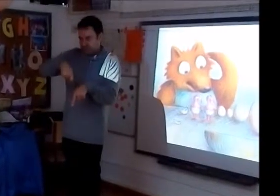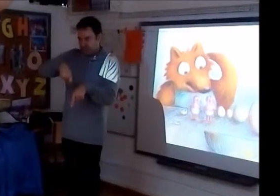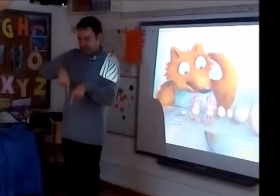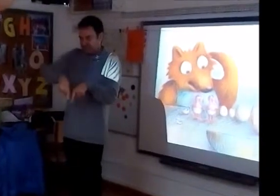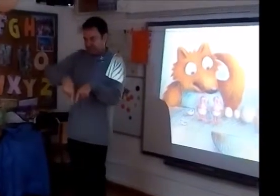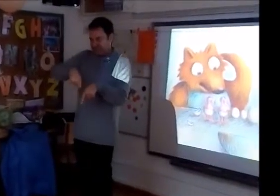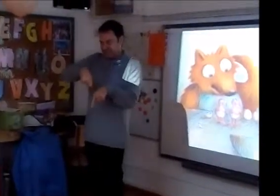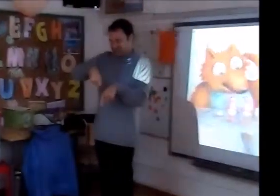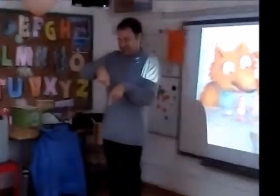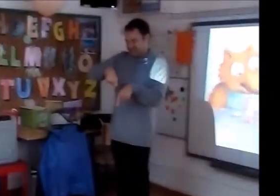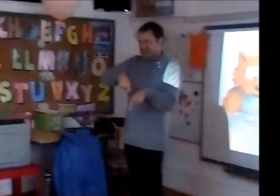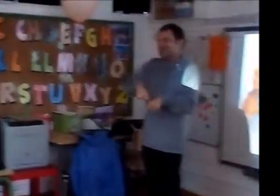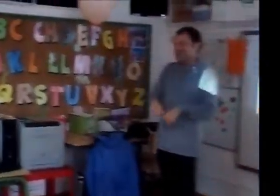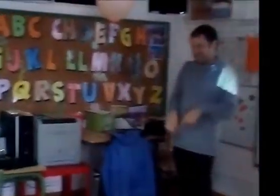una de las patas, ¿no? Flamenco.